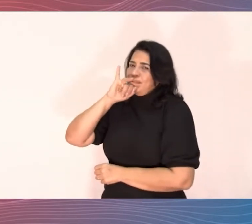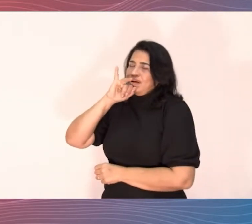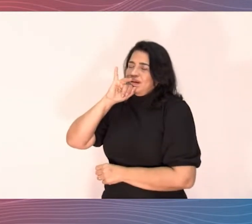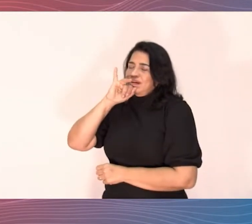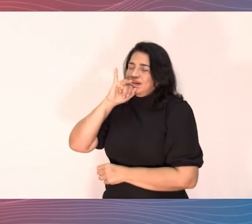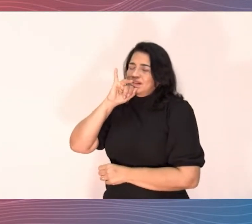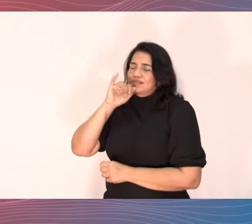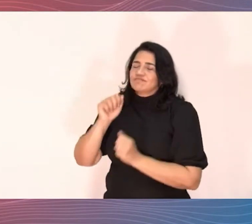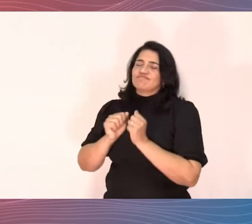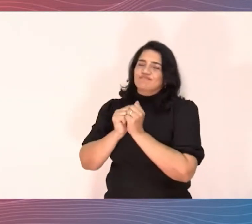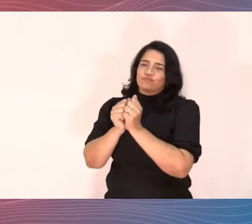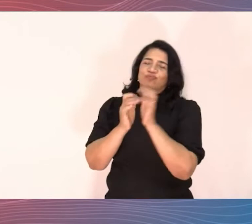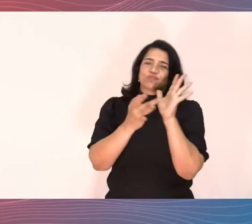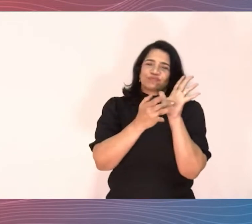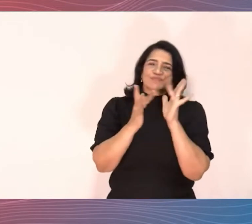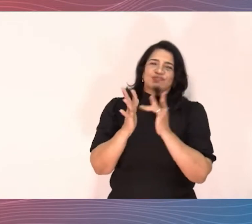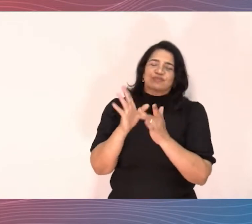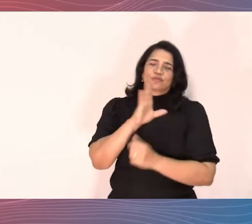que sejam